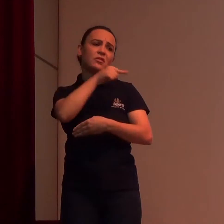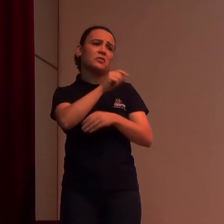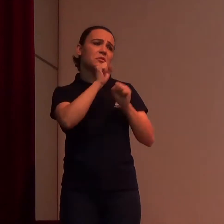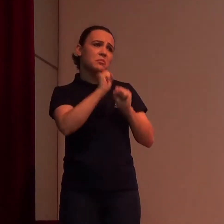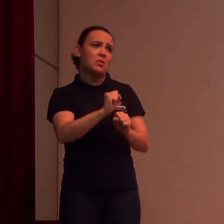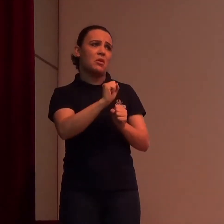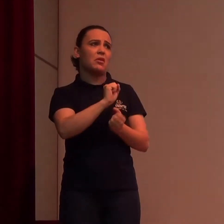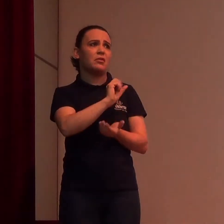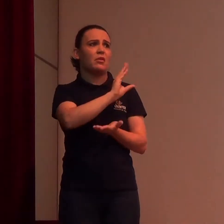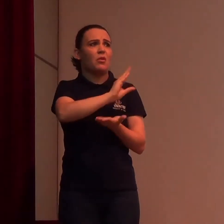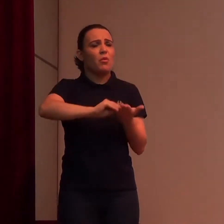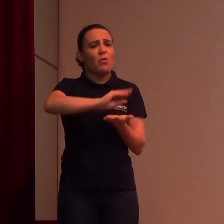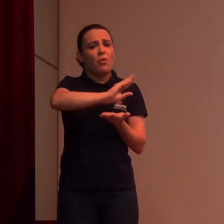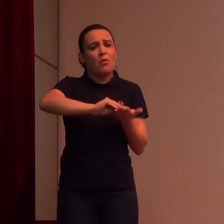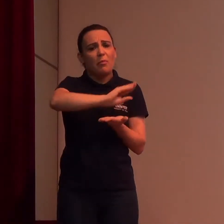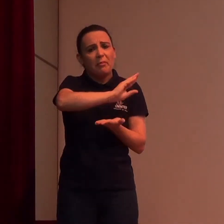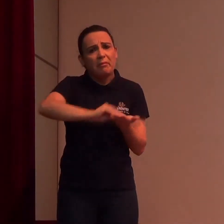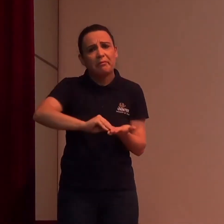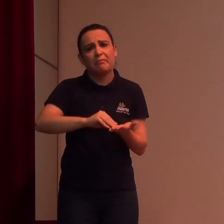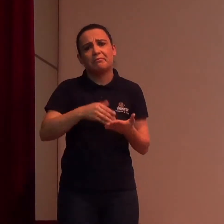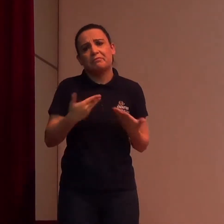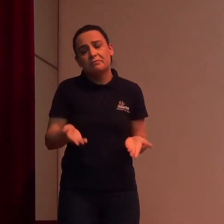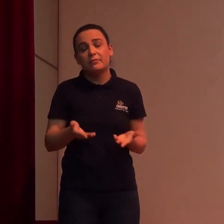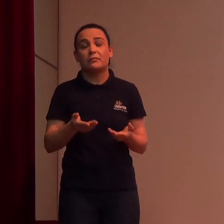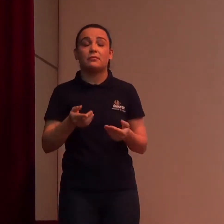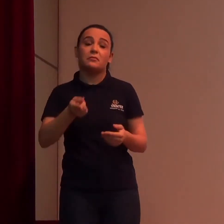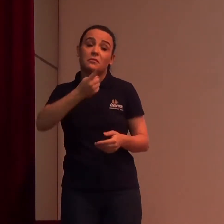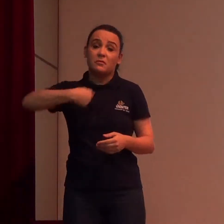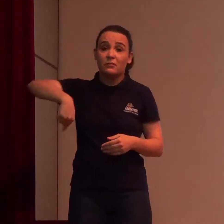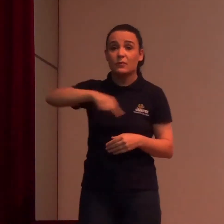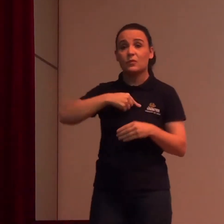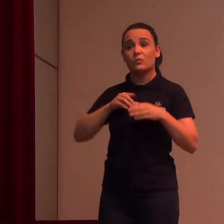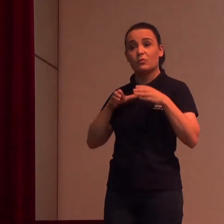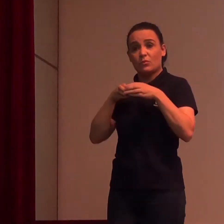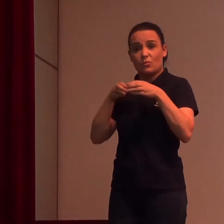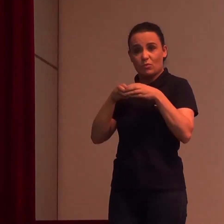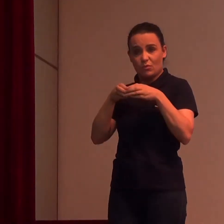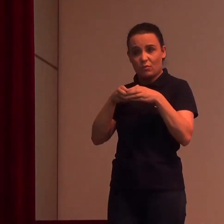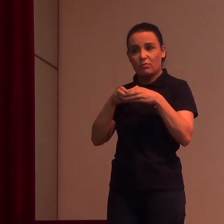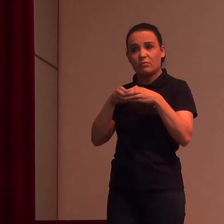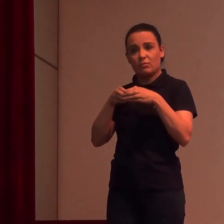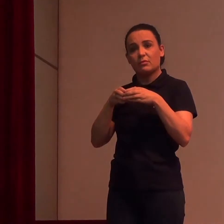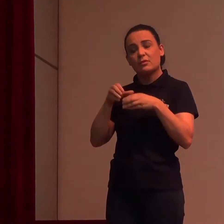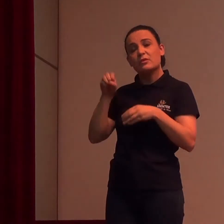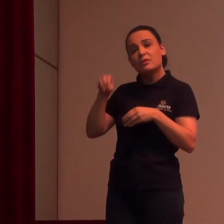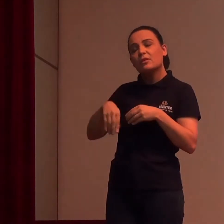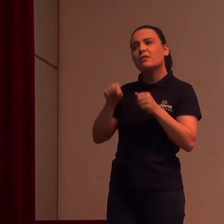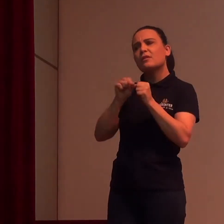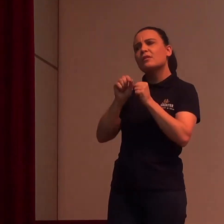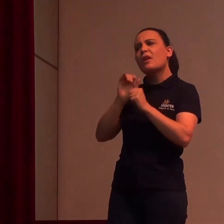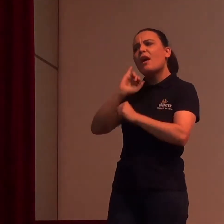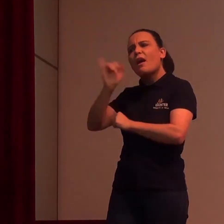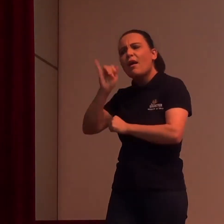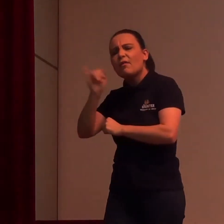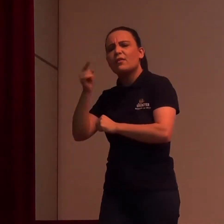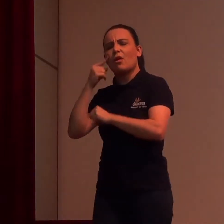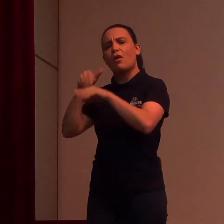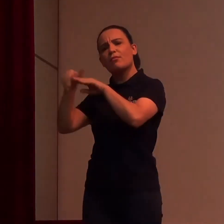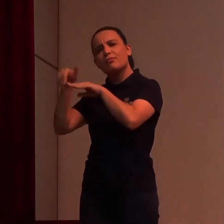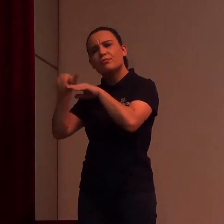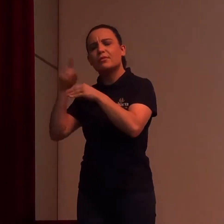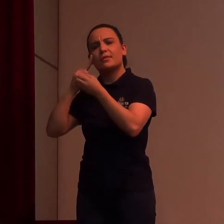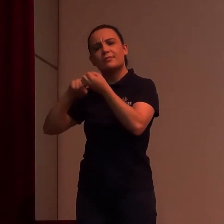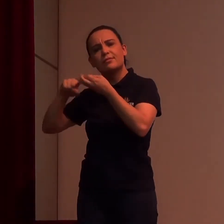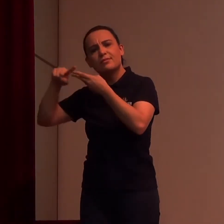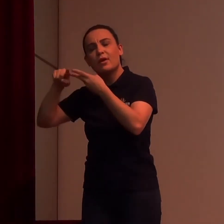enfim. E a gente sempre se colocou à disposição para fazer um trabalho de formação com eles e explicar como é que eles podem